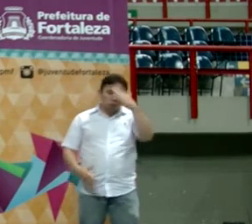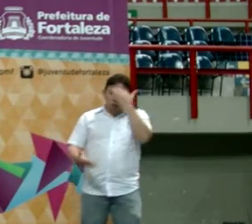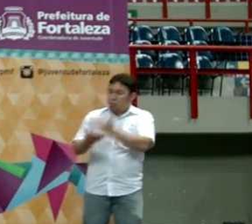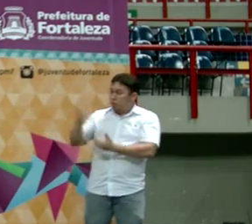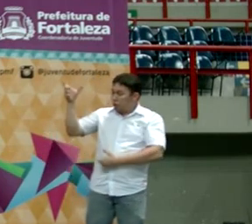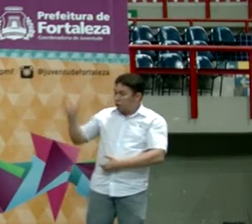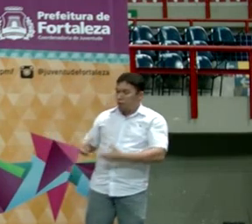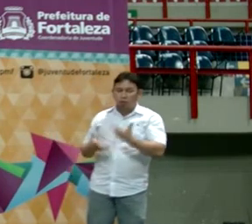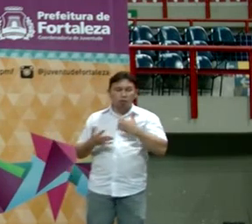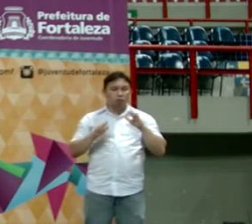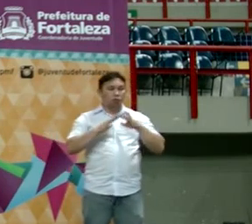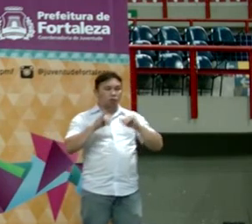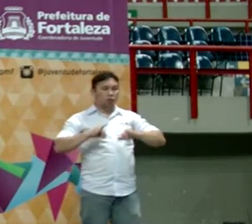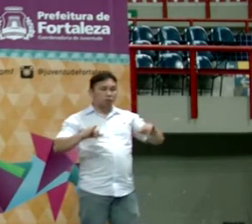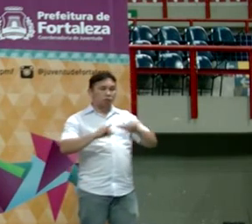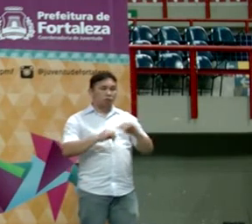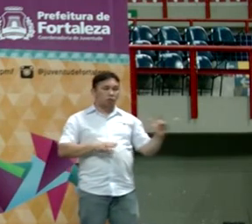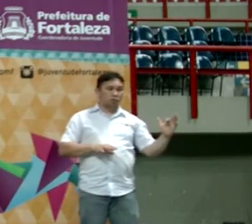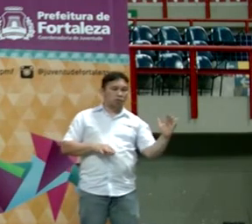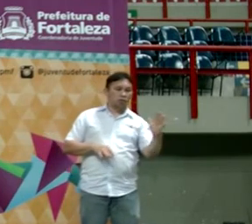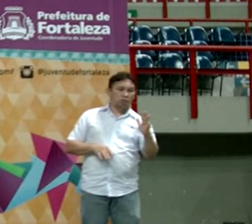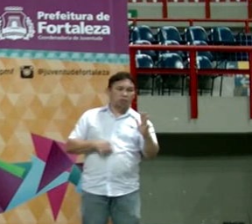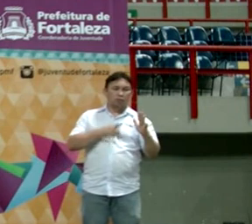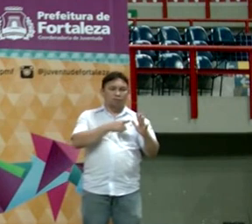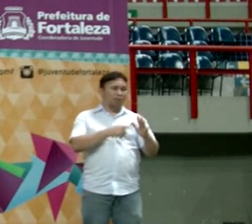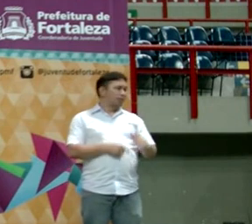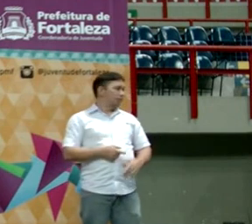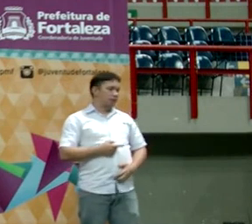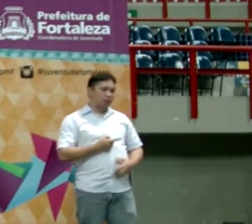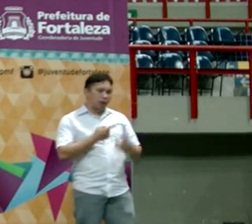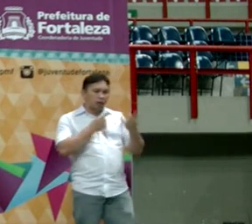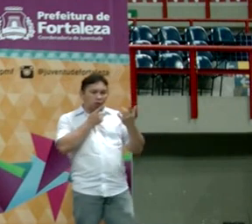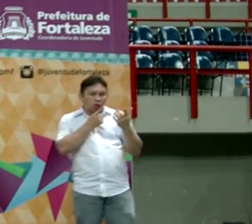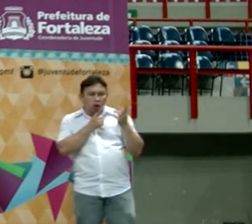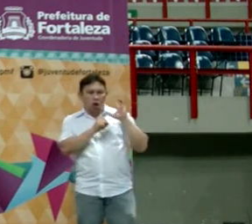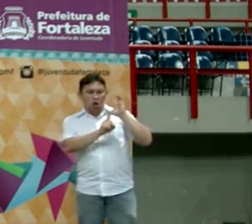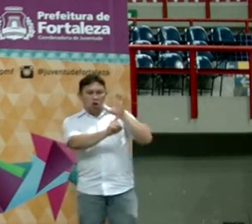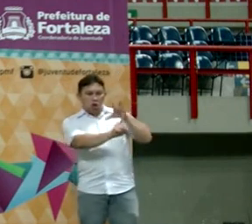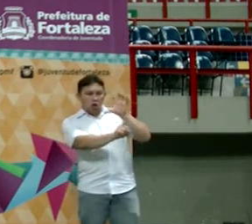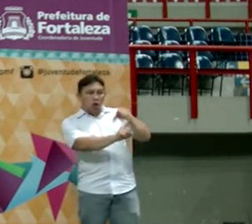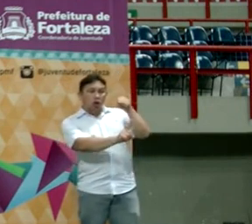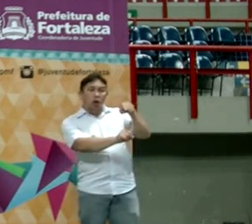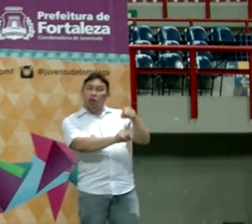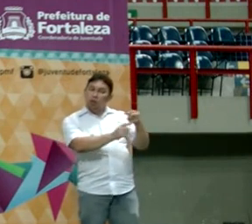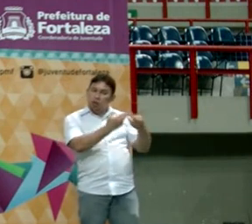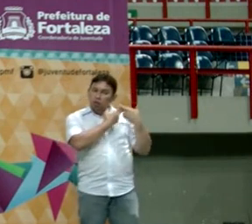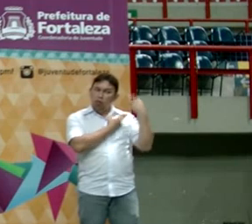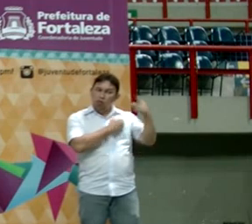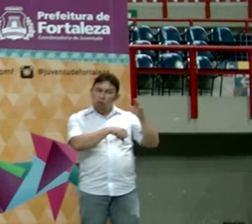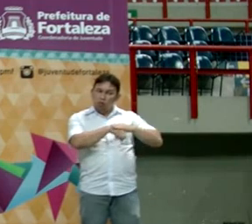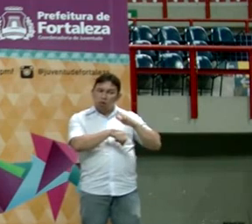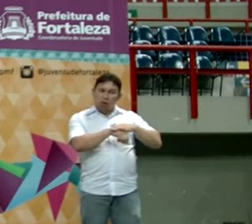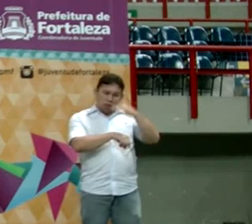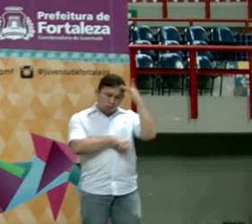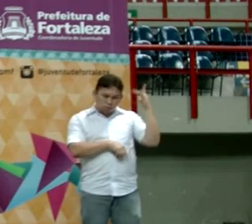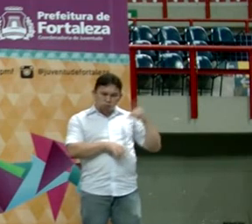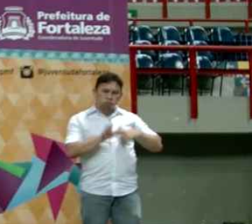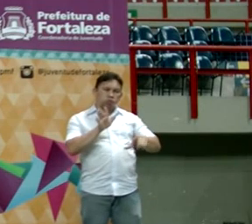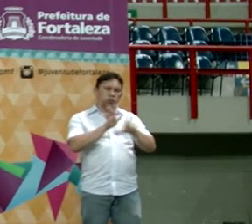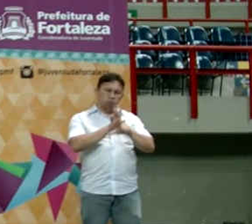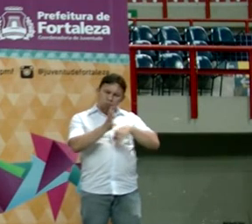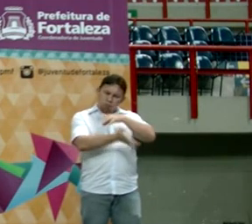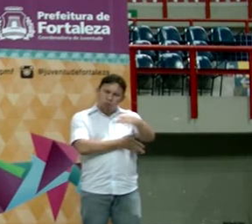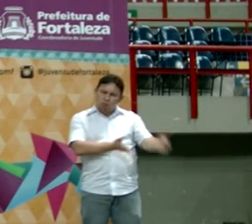acreditou? Ele foi induzido a achar que aquele era o papel dele, que o povo tem papel